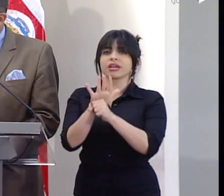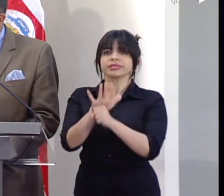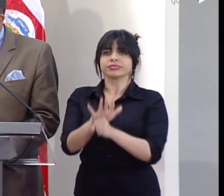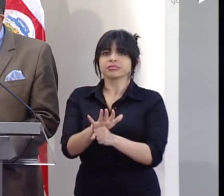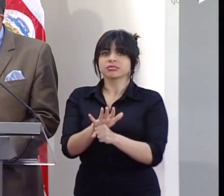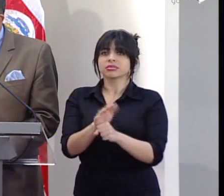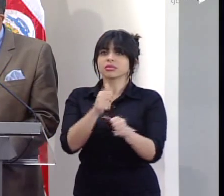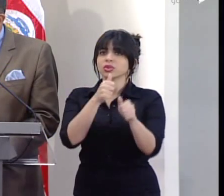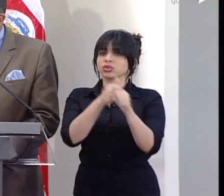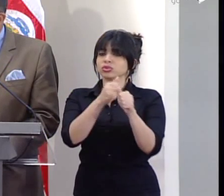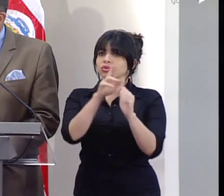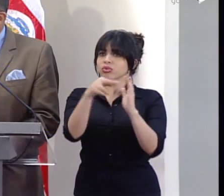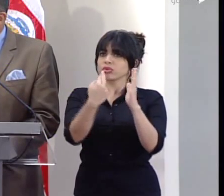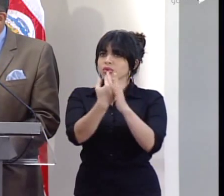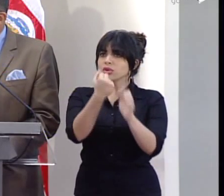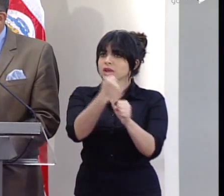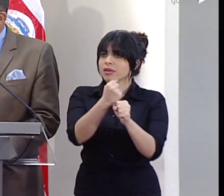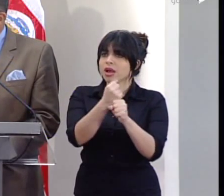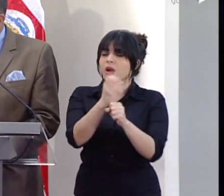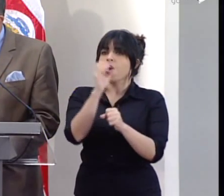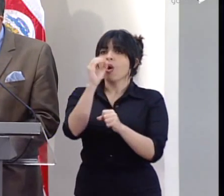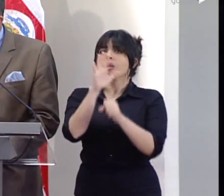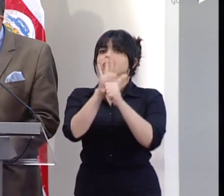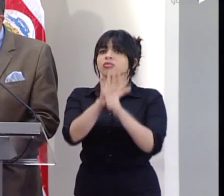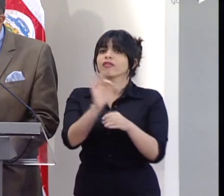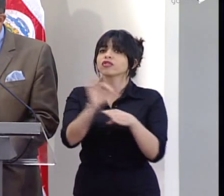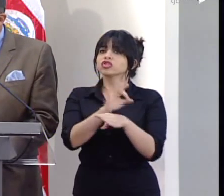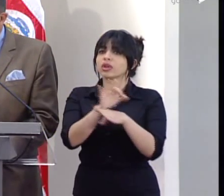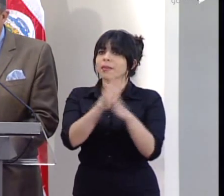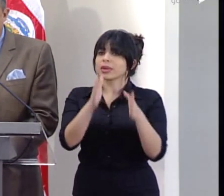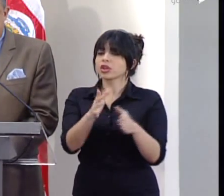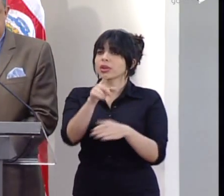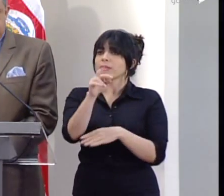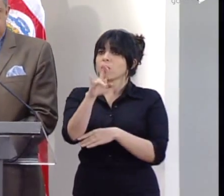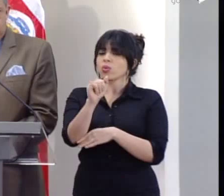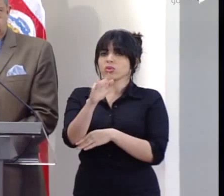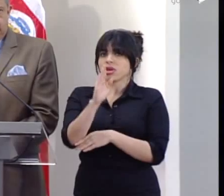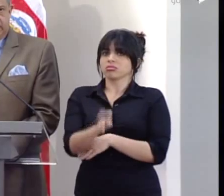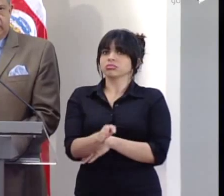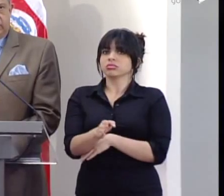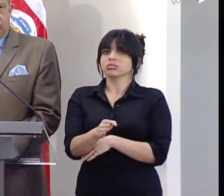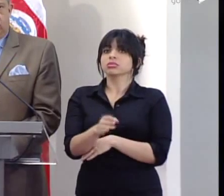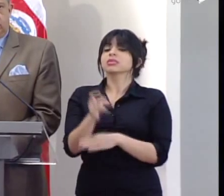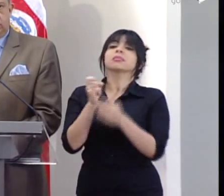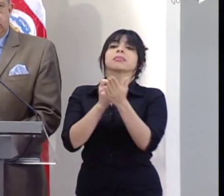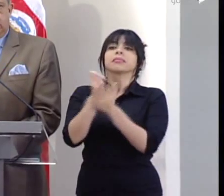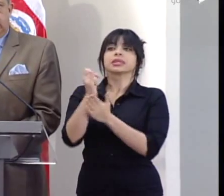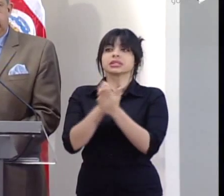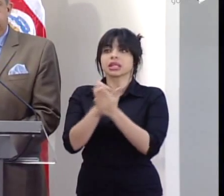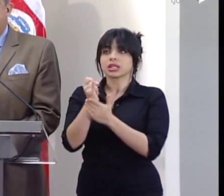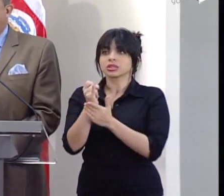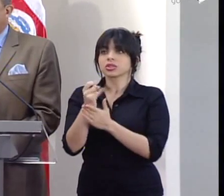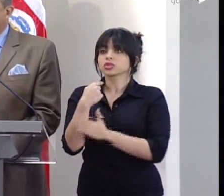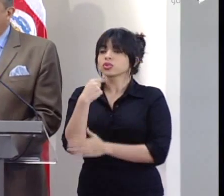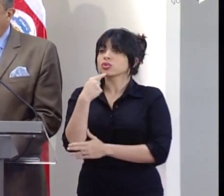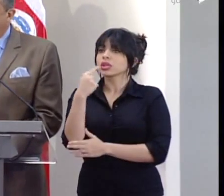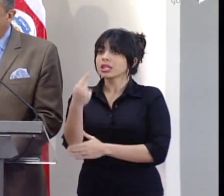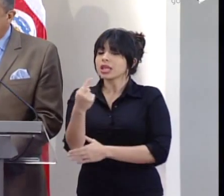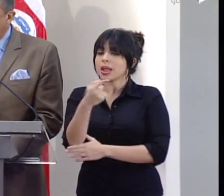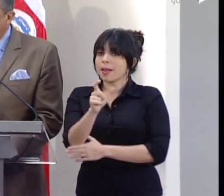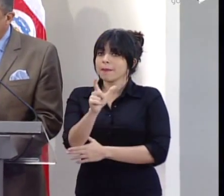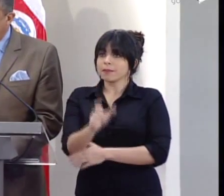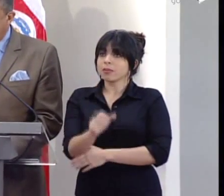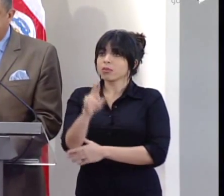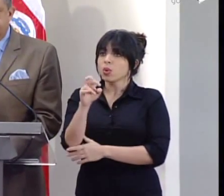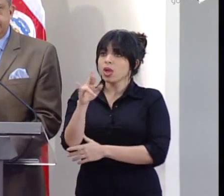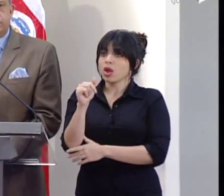esa autonomía y el funcionamiento de la Procuraduría General de la República. La investigación que dije a la